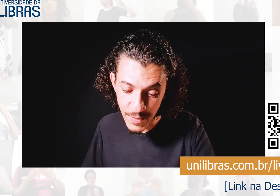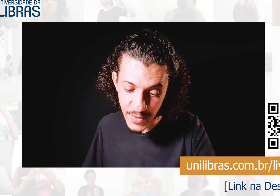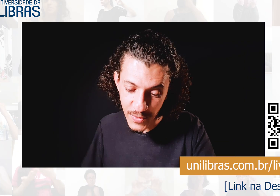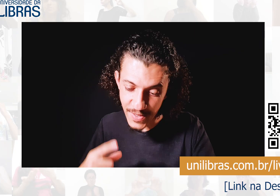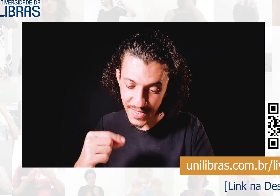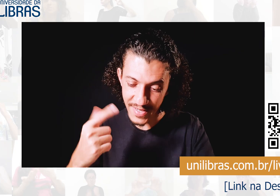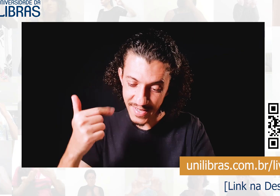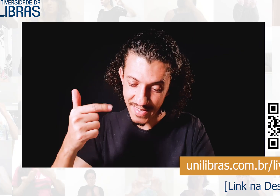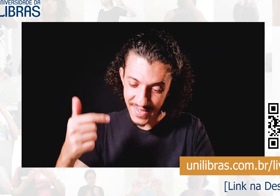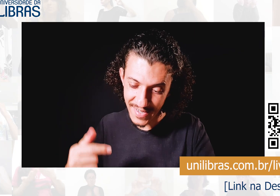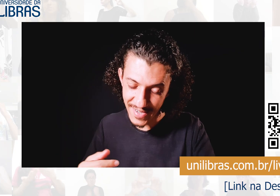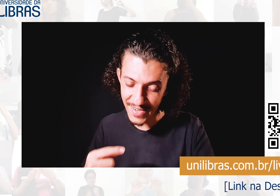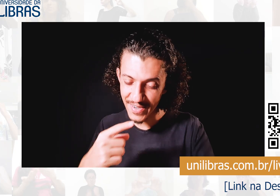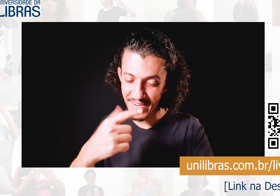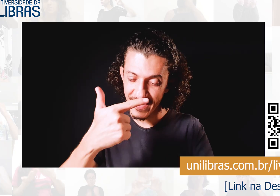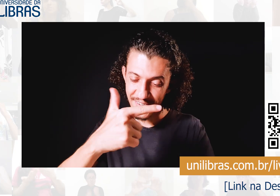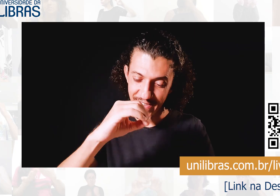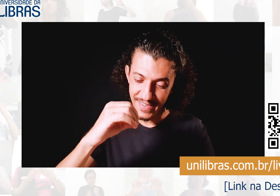Ah, é de 2012.